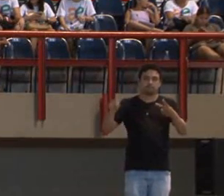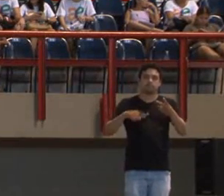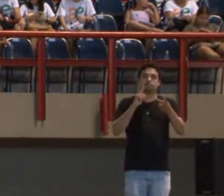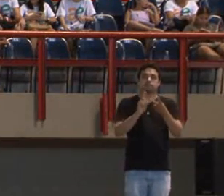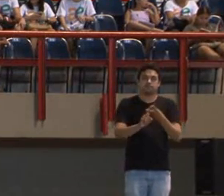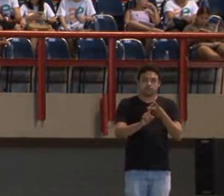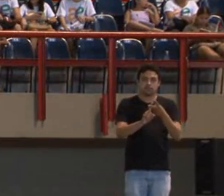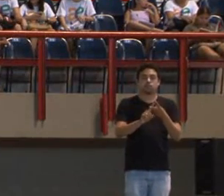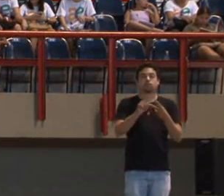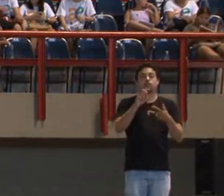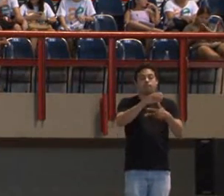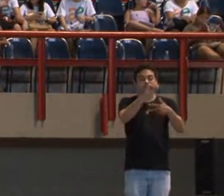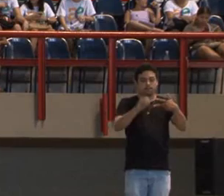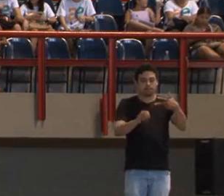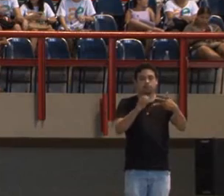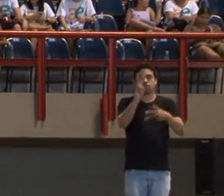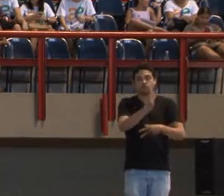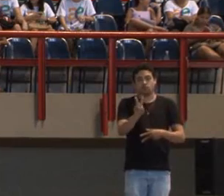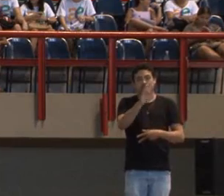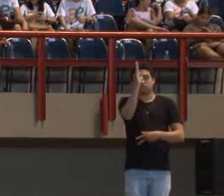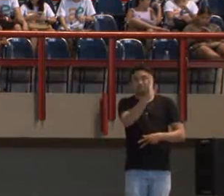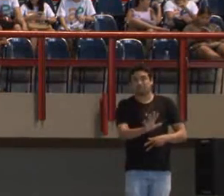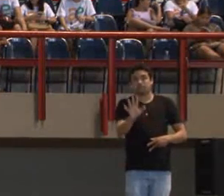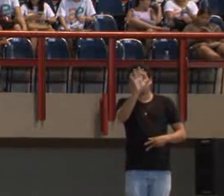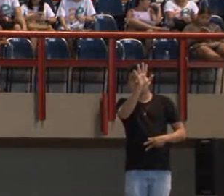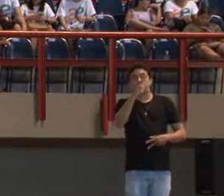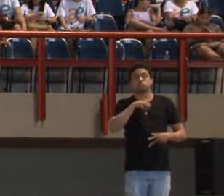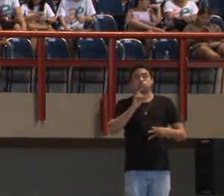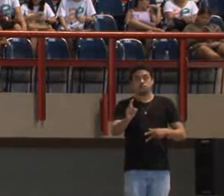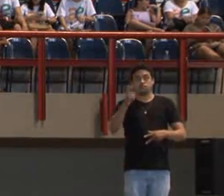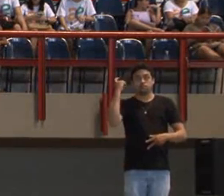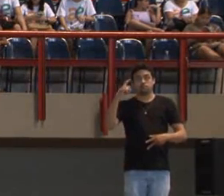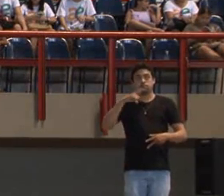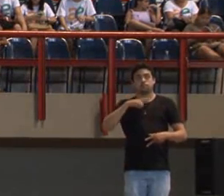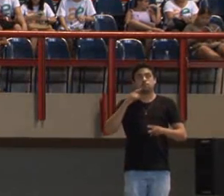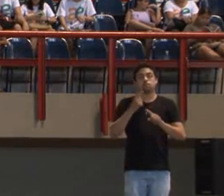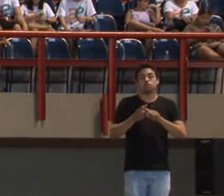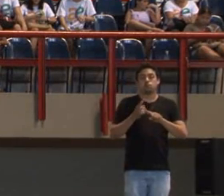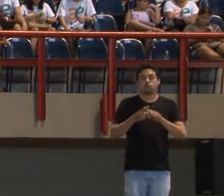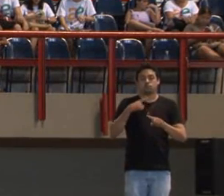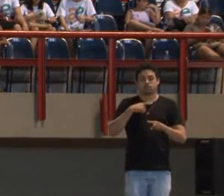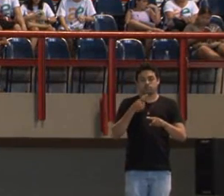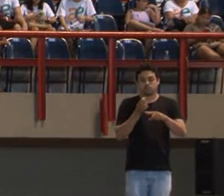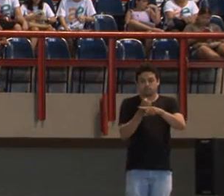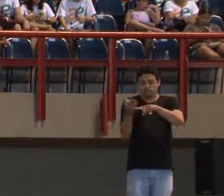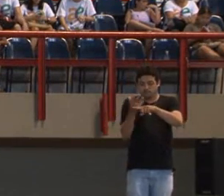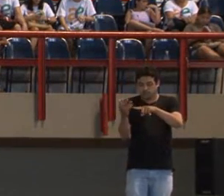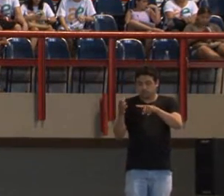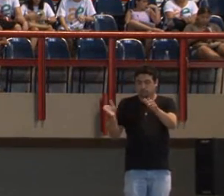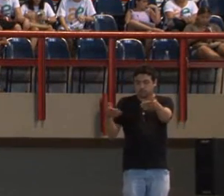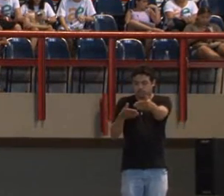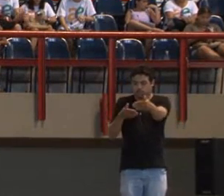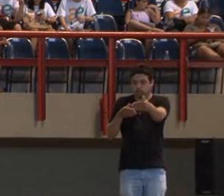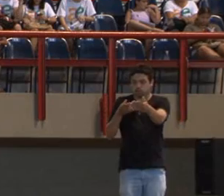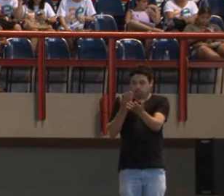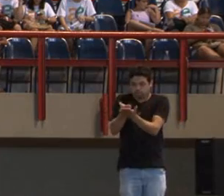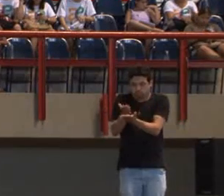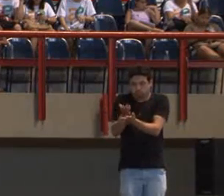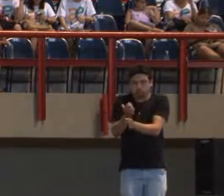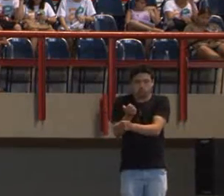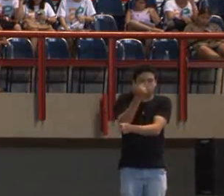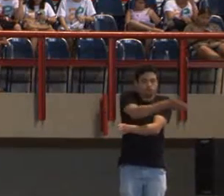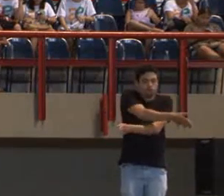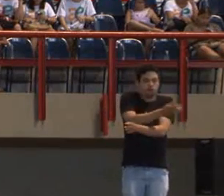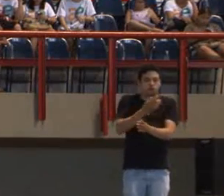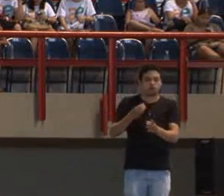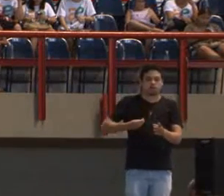antes do Enem se tornar o vestibular nacional, em que você estudava uma física na sala de aula que fora ela